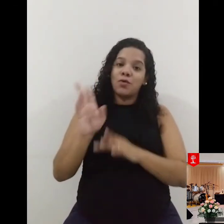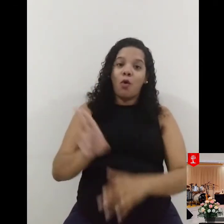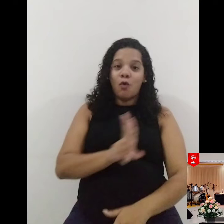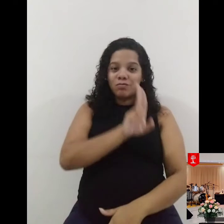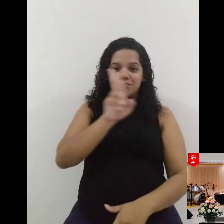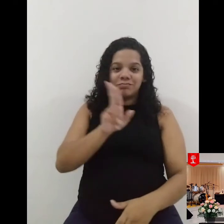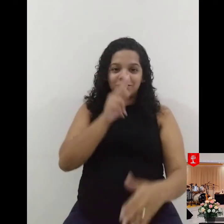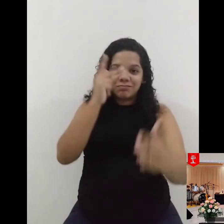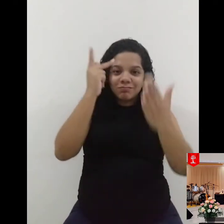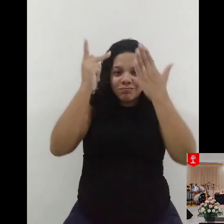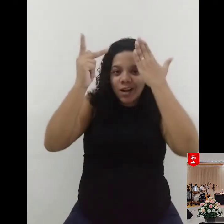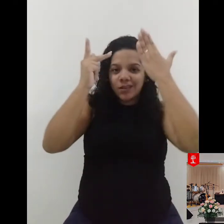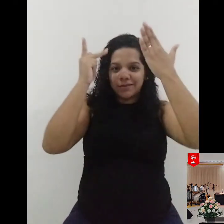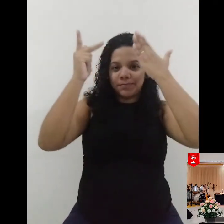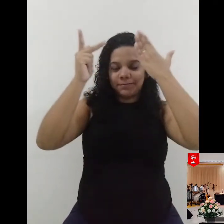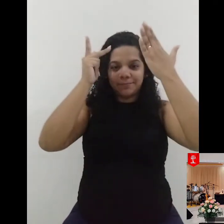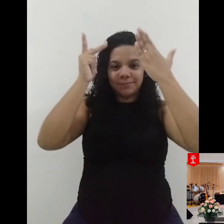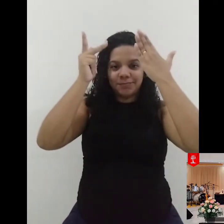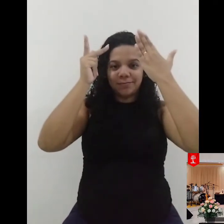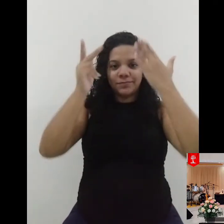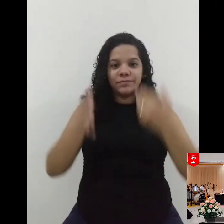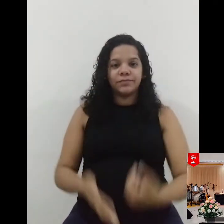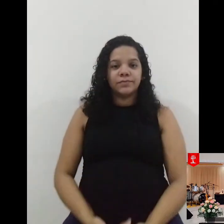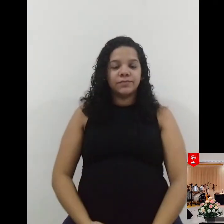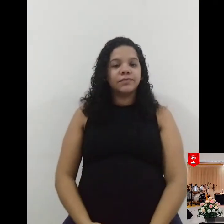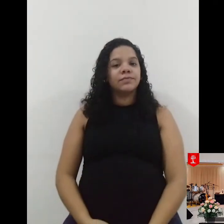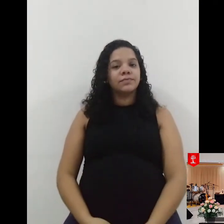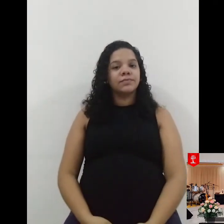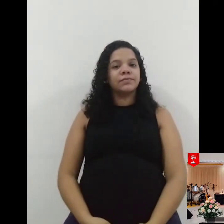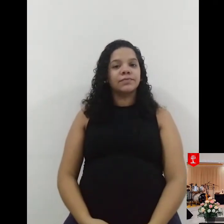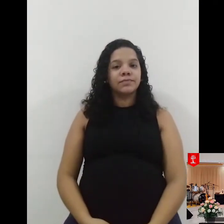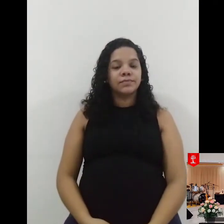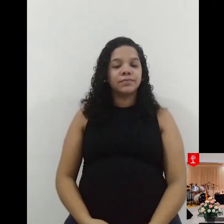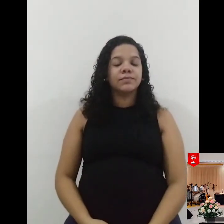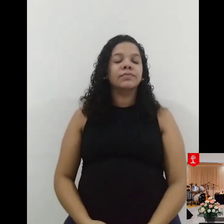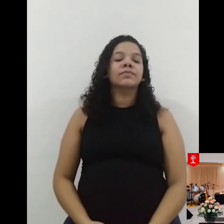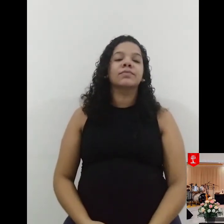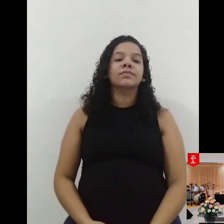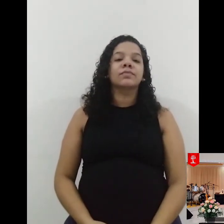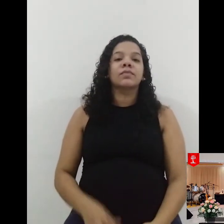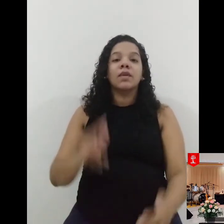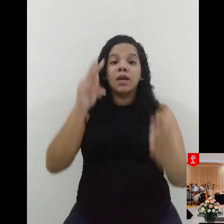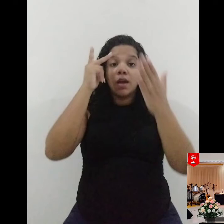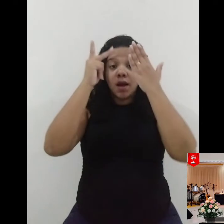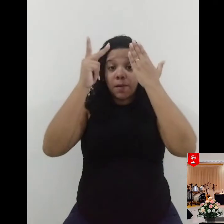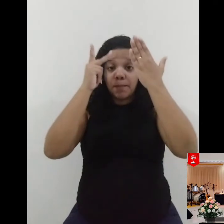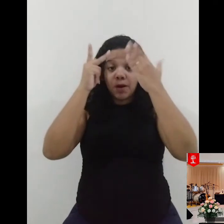dela e os personagens que nela estão.